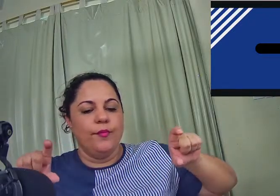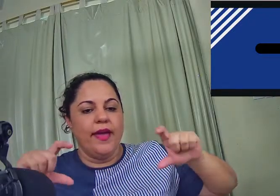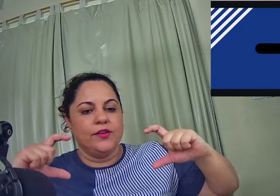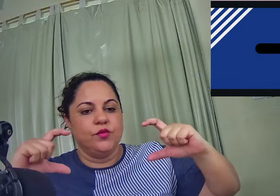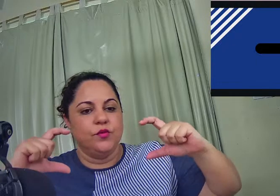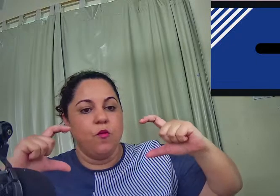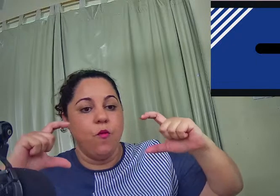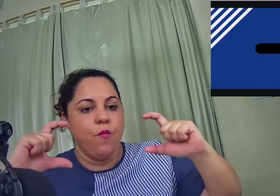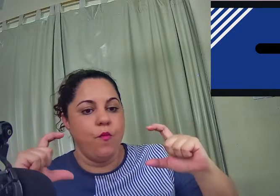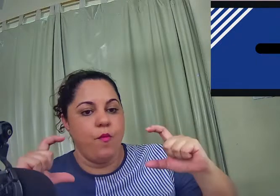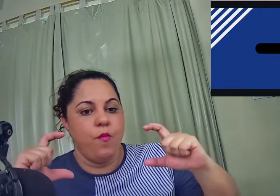Médio.